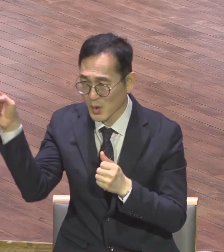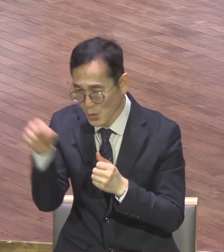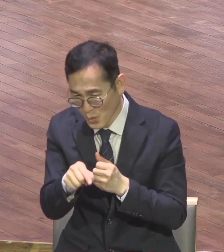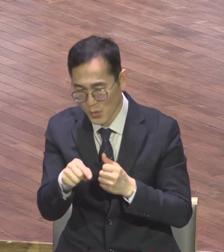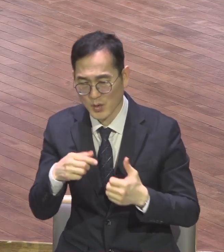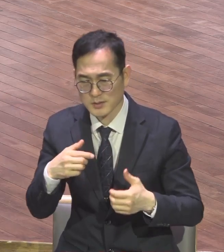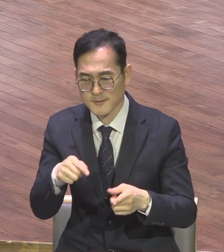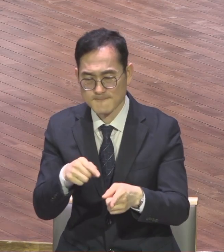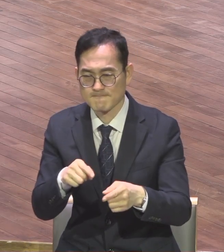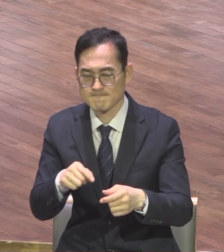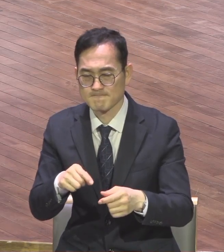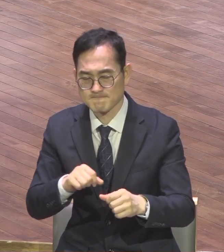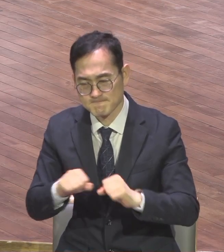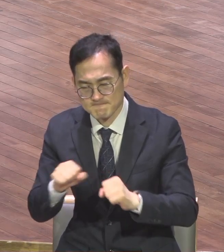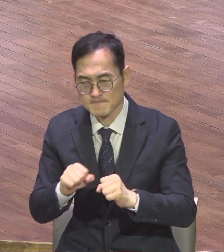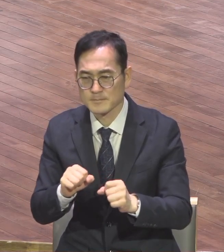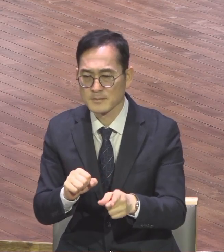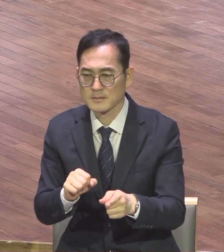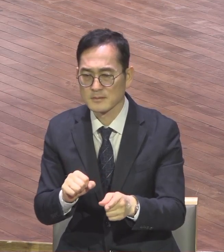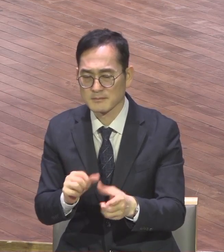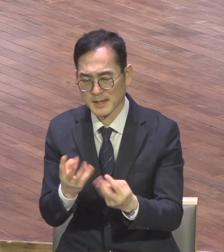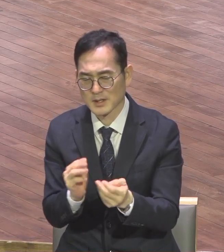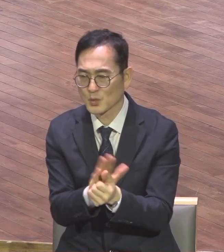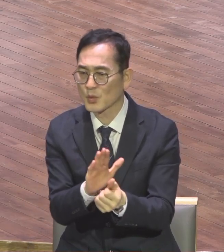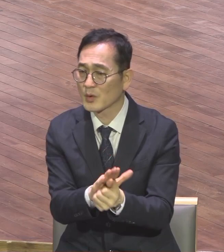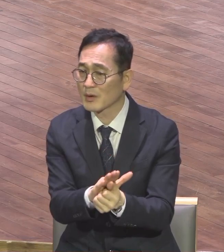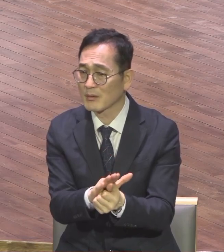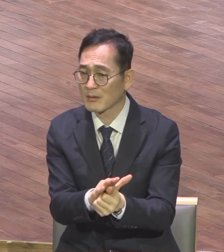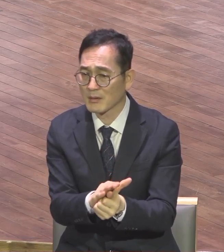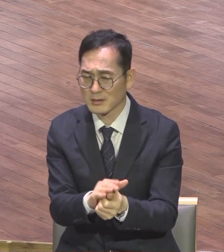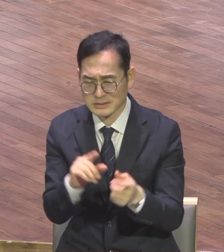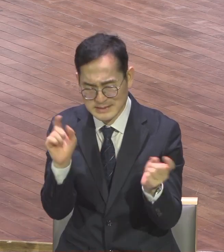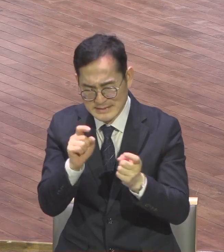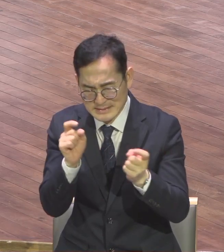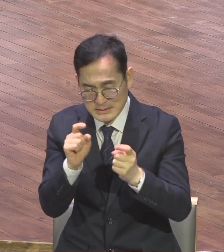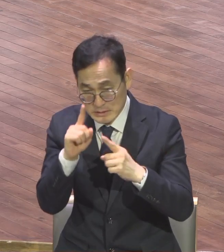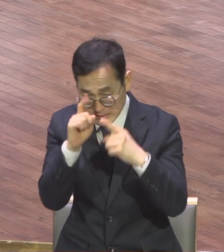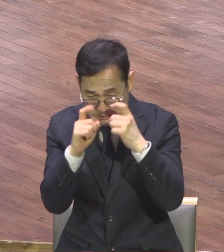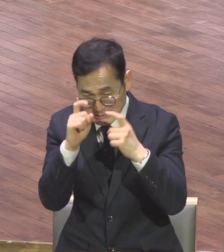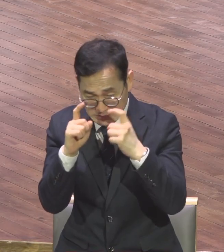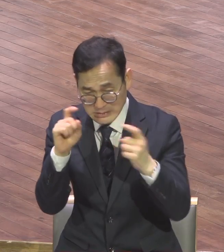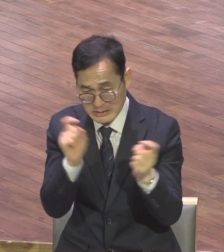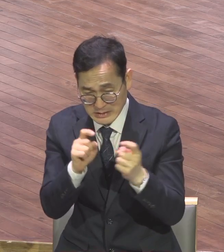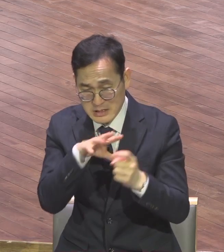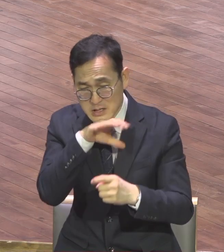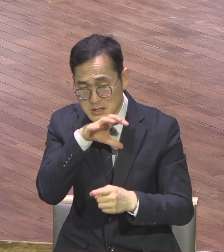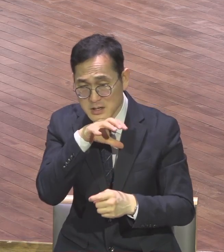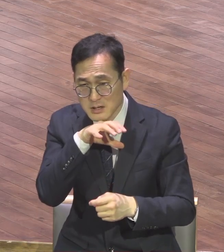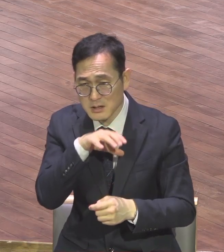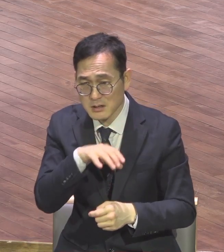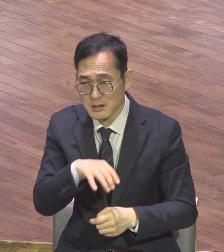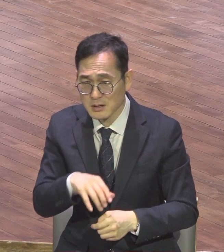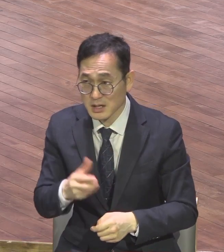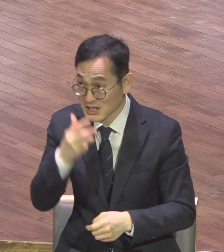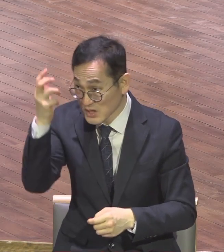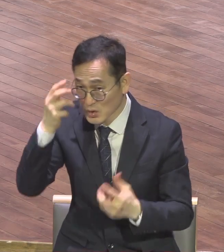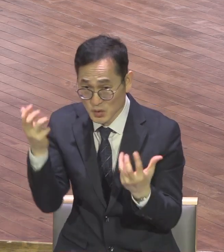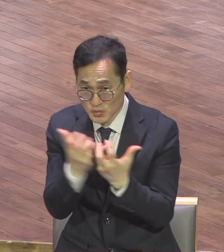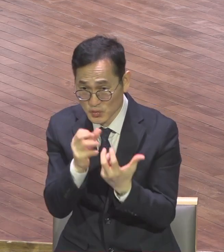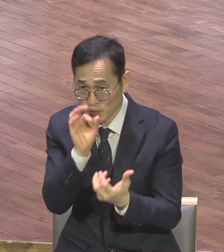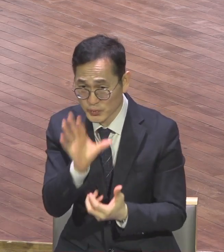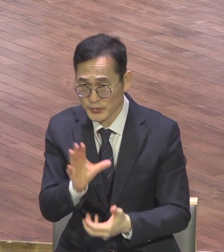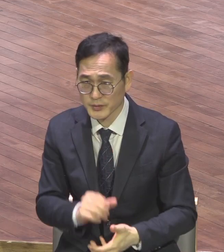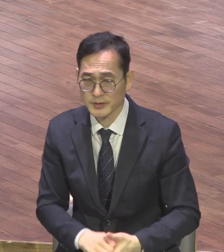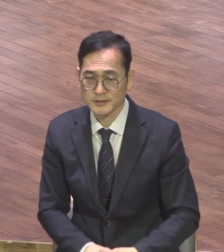하시지. 서로 막 짜증내고 싸우고 긴장하고 불평하고 그 무슨 사, 그게